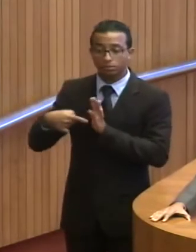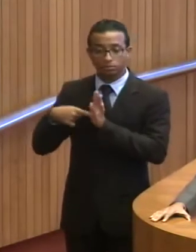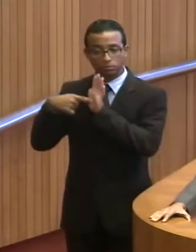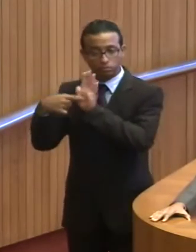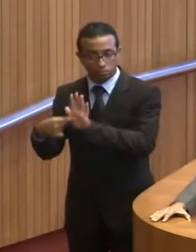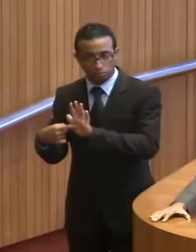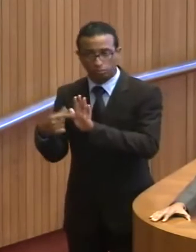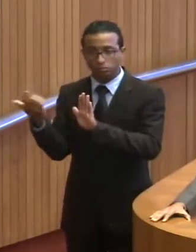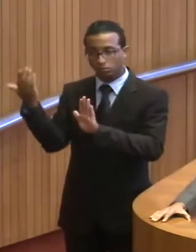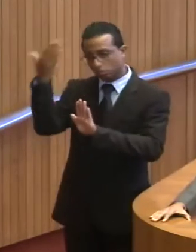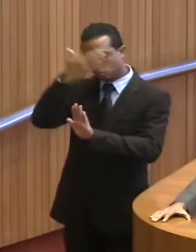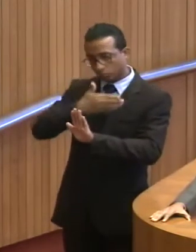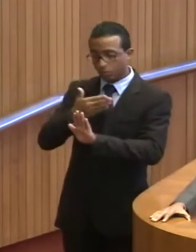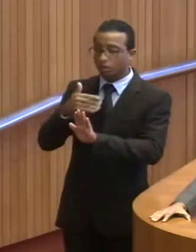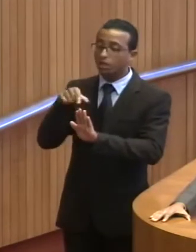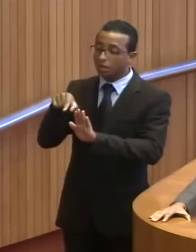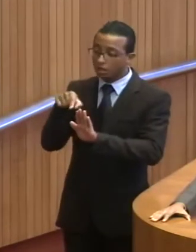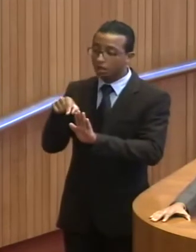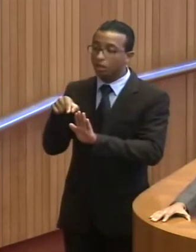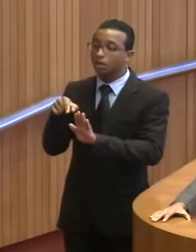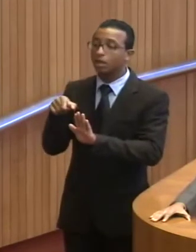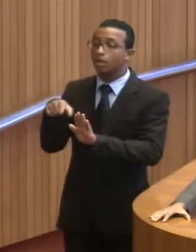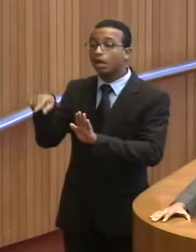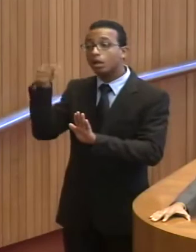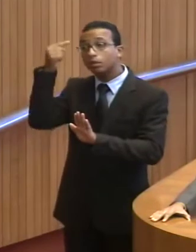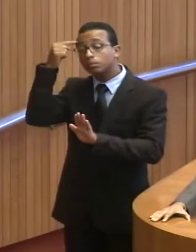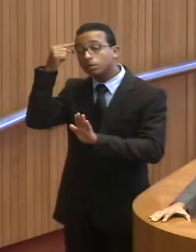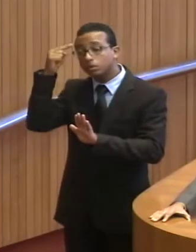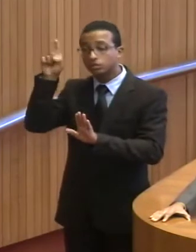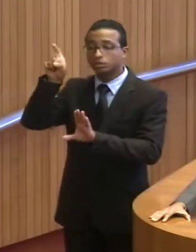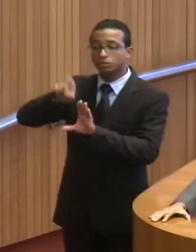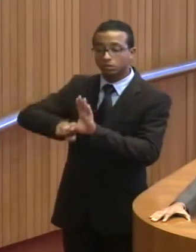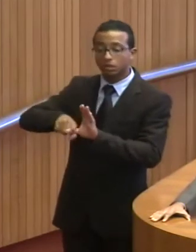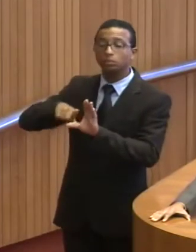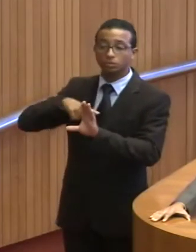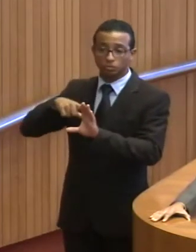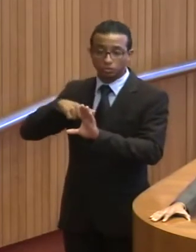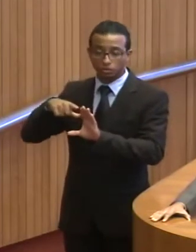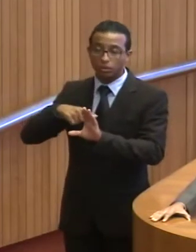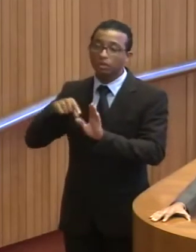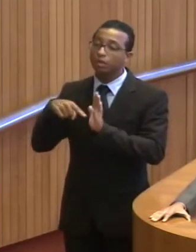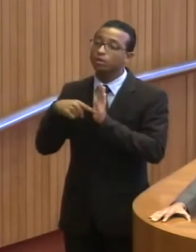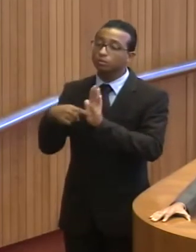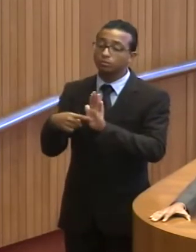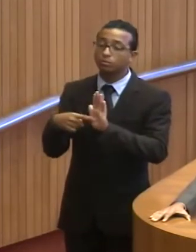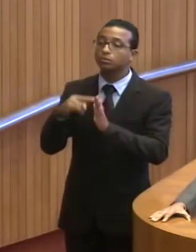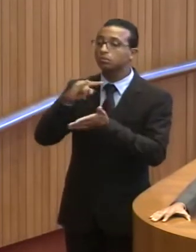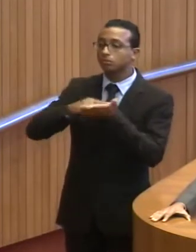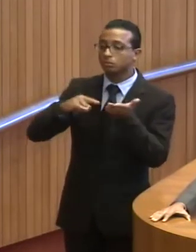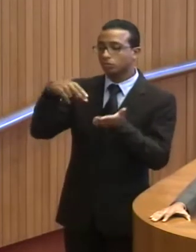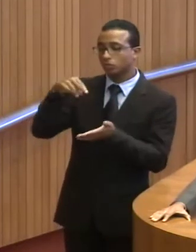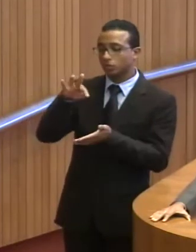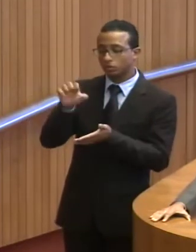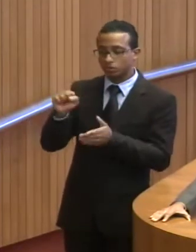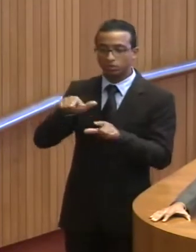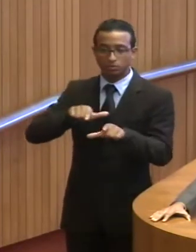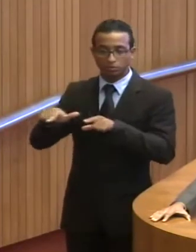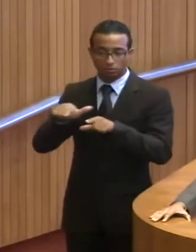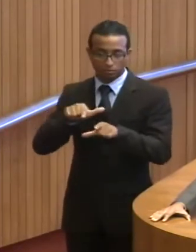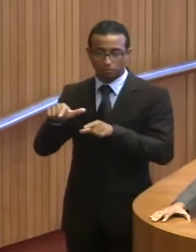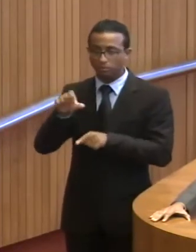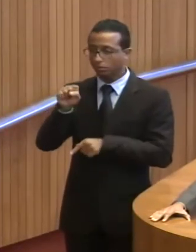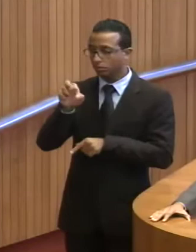e que deram origem ao débito imputado às horas recorrentes constituem notas fiscais de